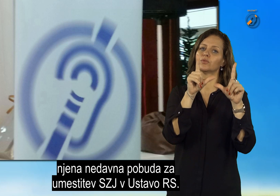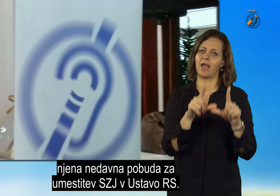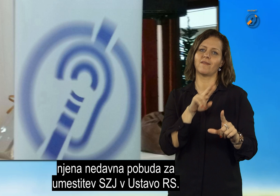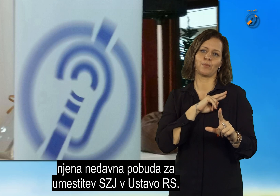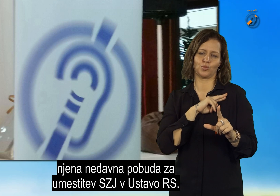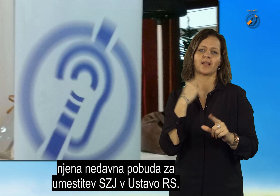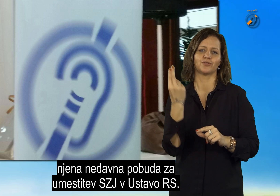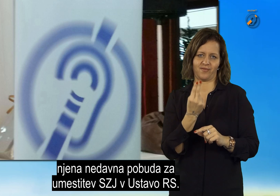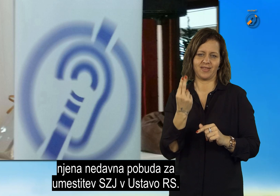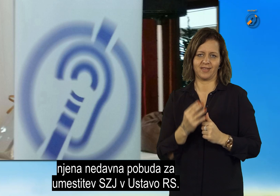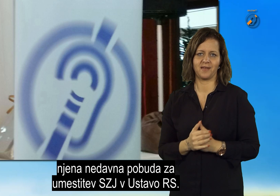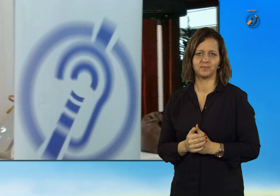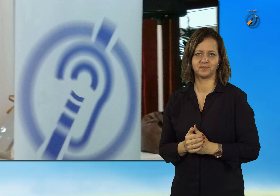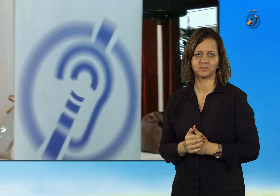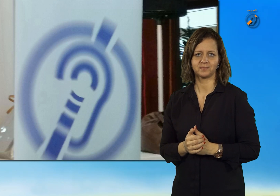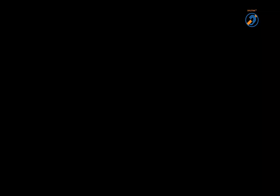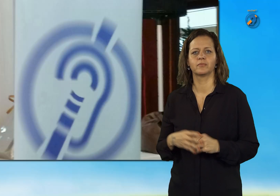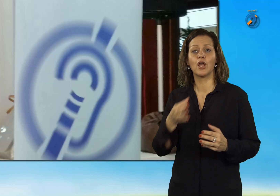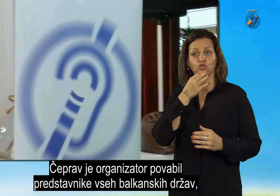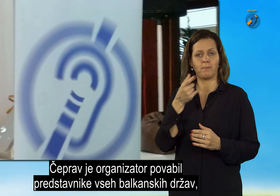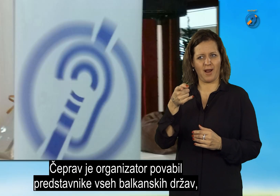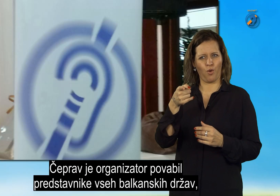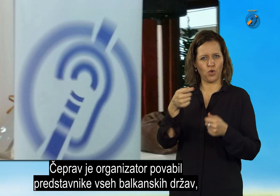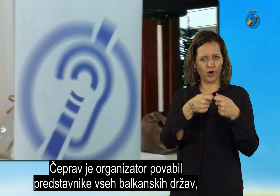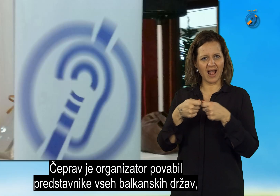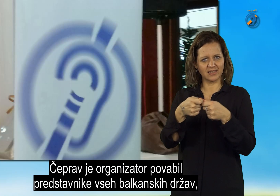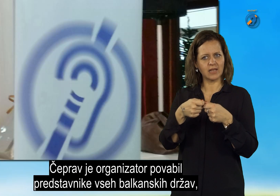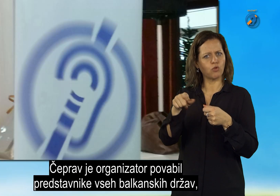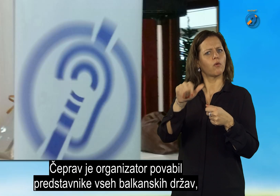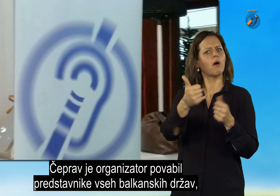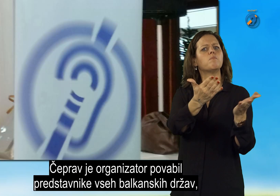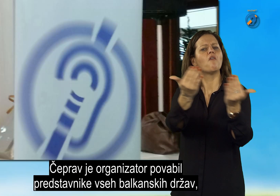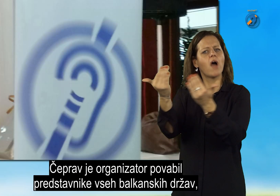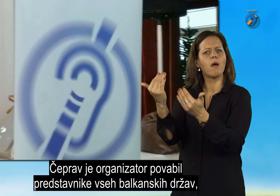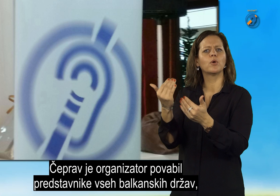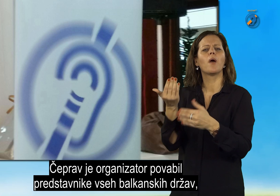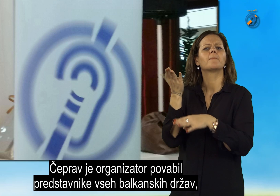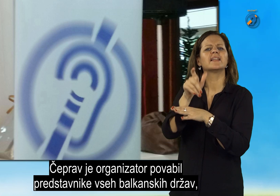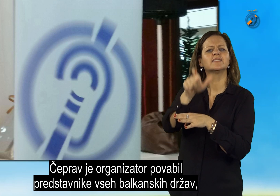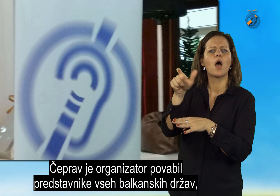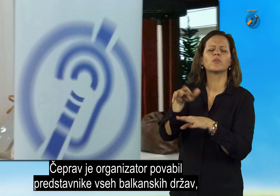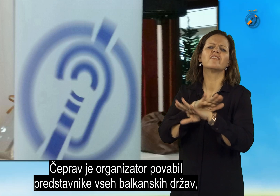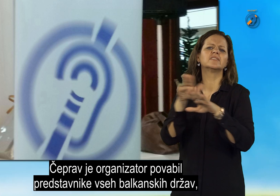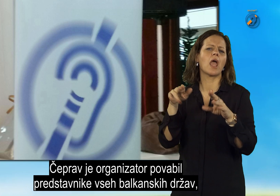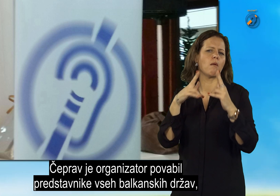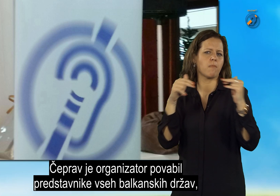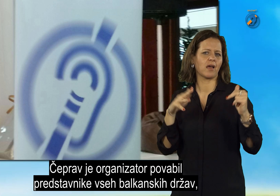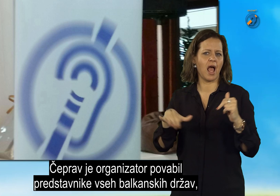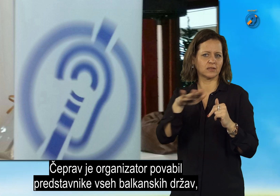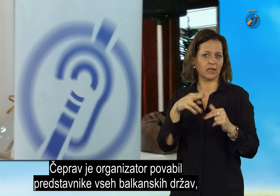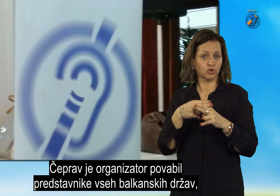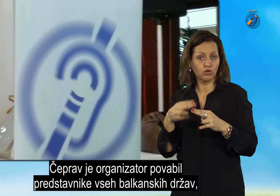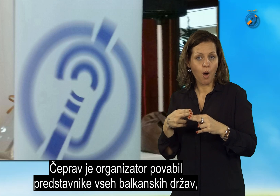Ustavo Republike Slovenije. Čeprav je organizator povabil predstavnike vseh balkanskih